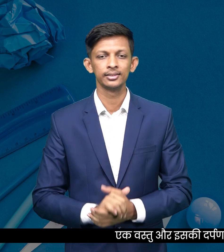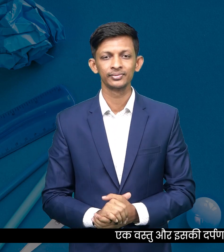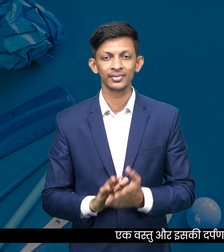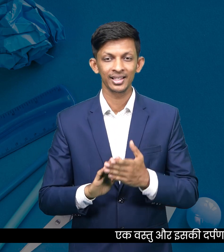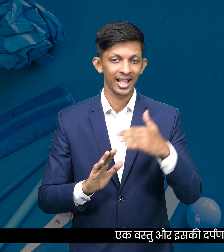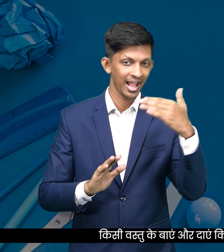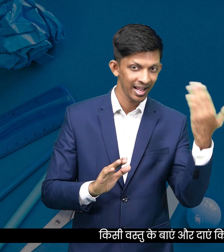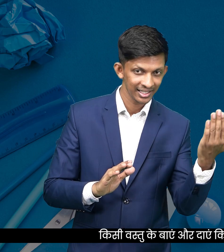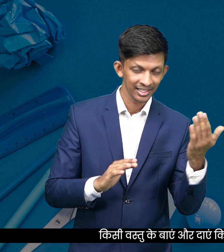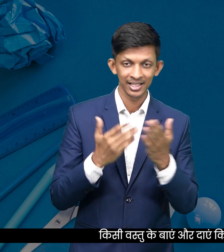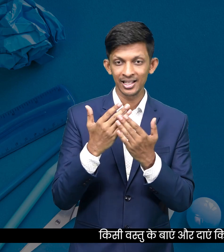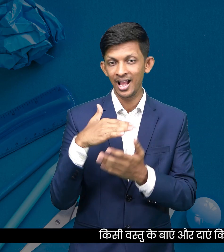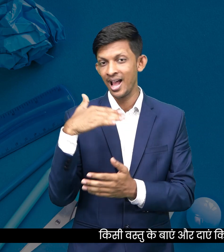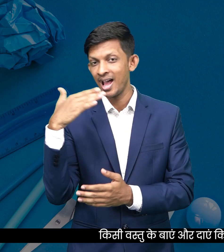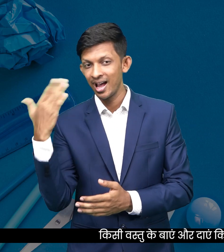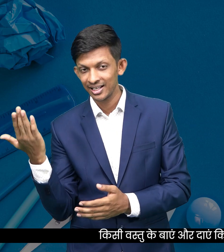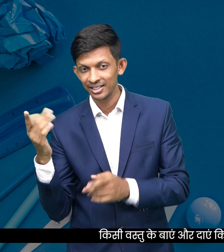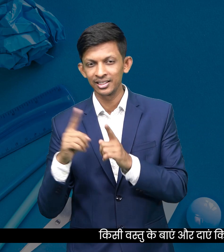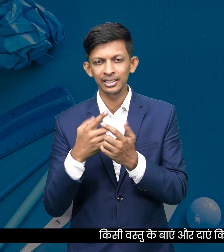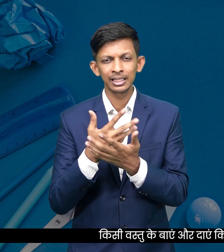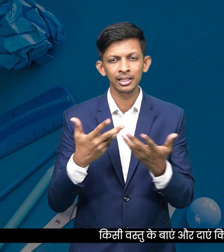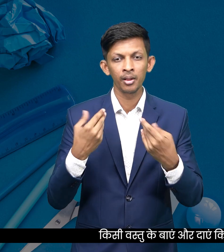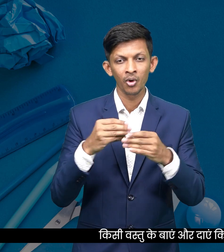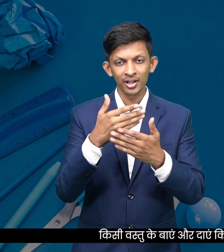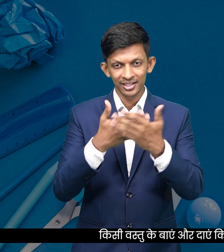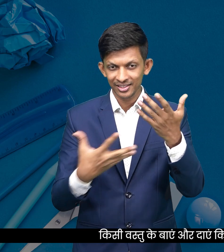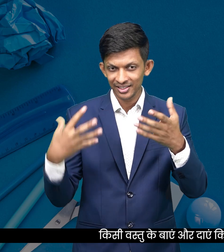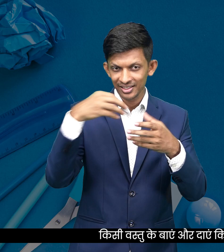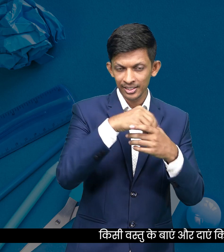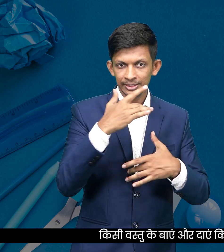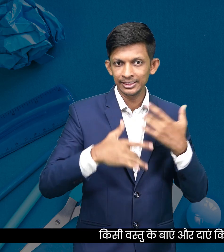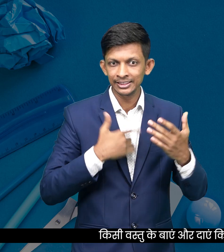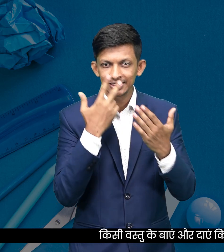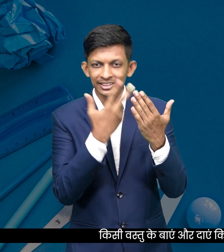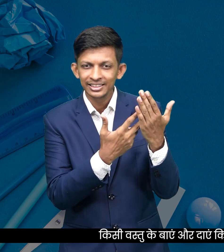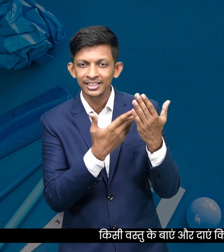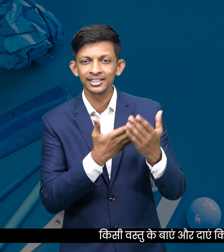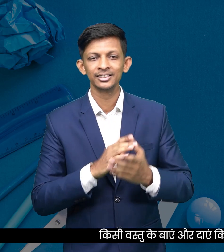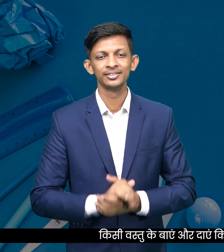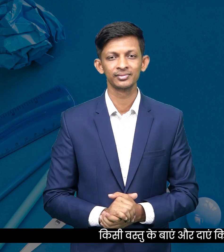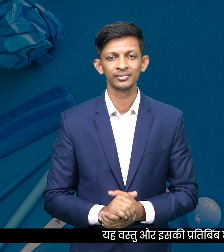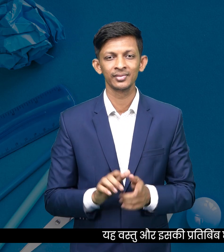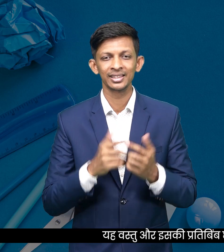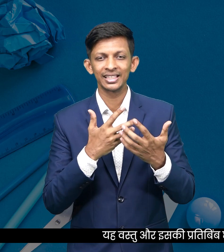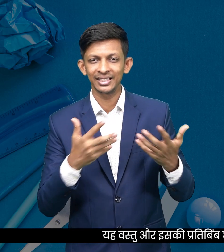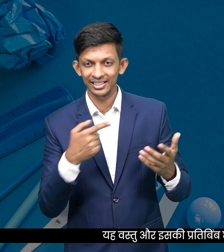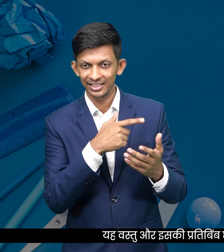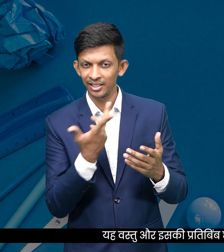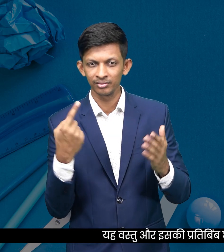है। किसी वस्तु के बाएं और दाएं किनारे दर्पण में उल्टे दिखाई देते हैं। यह वस्तु और